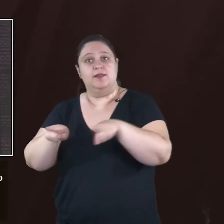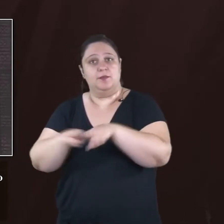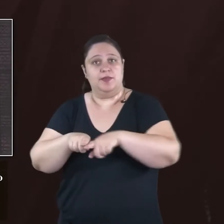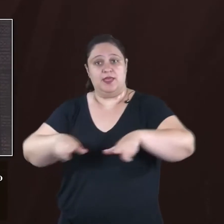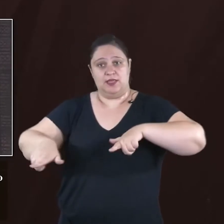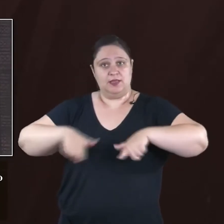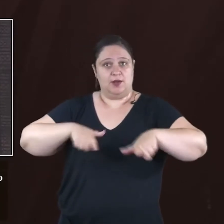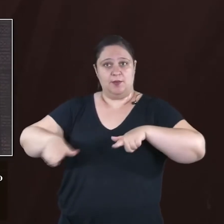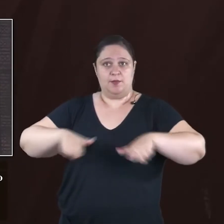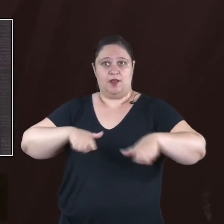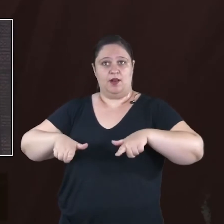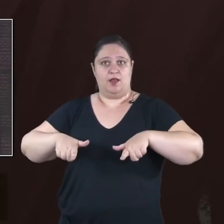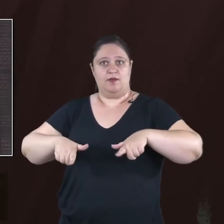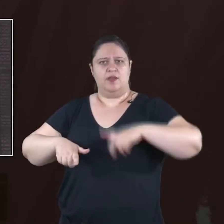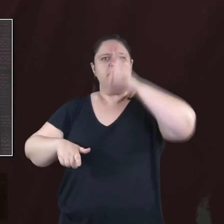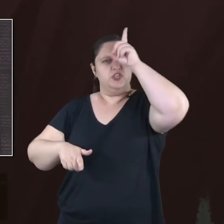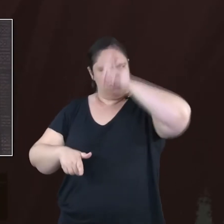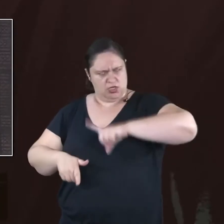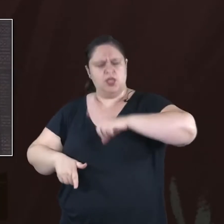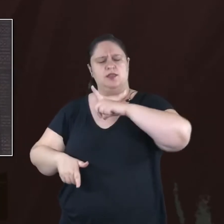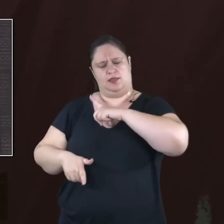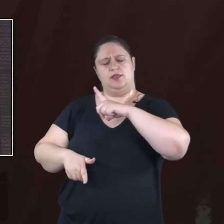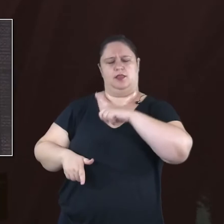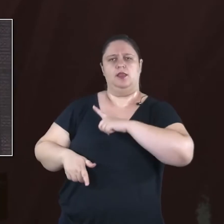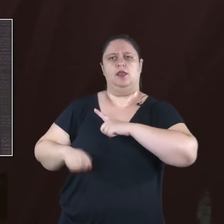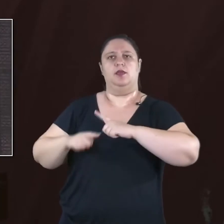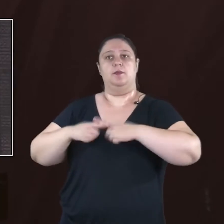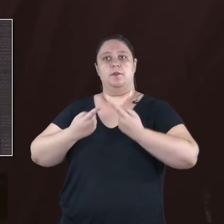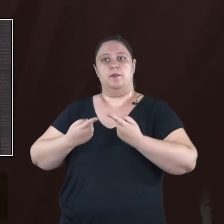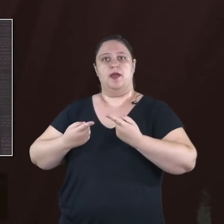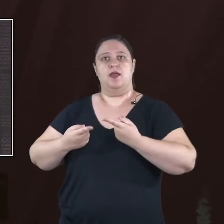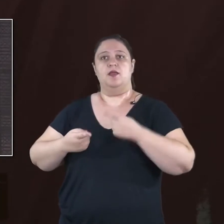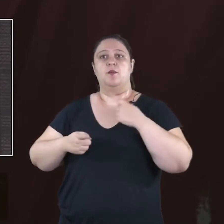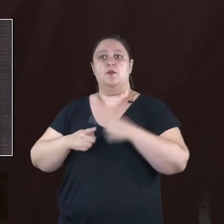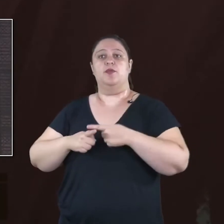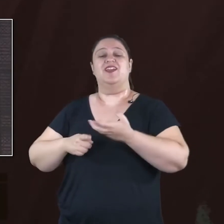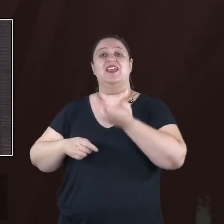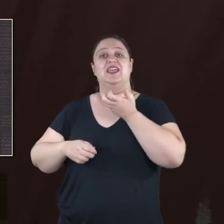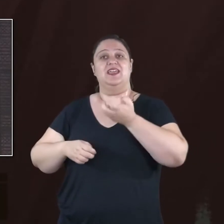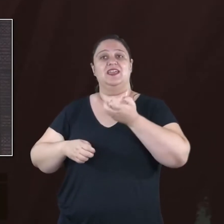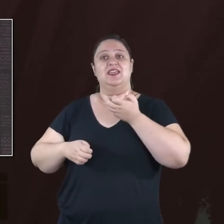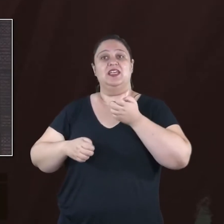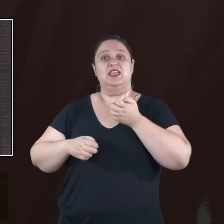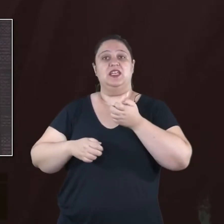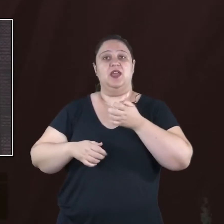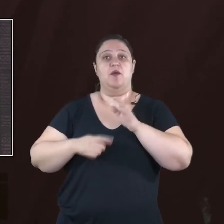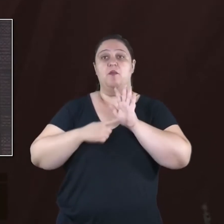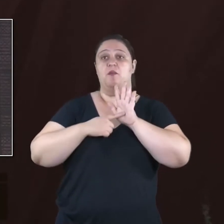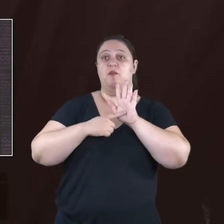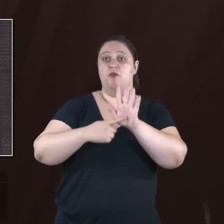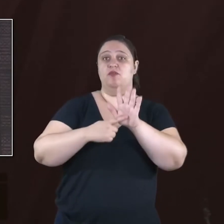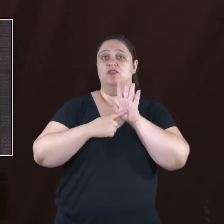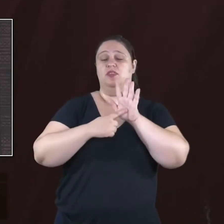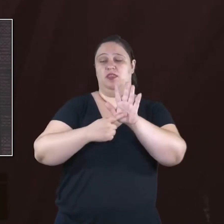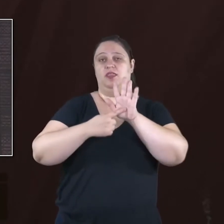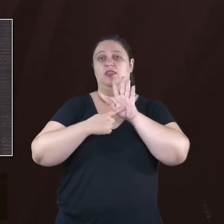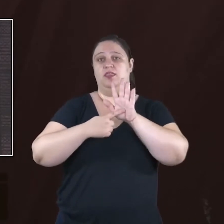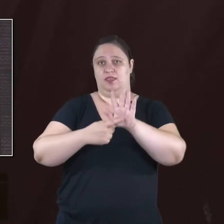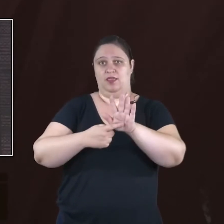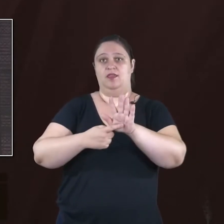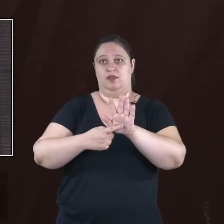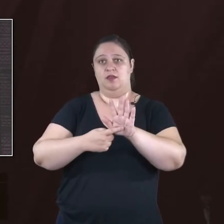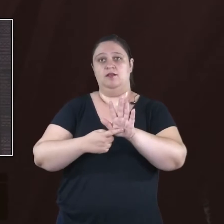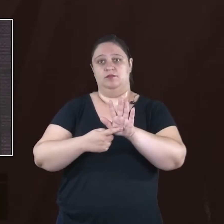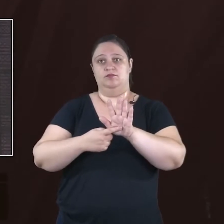não tivéssemos esse direito, mas por termos em vista oferecer-vos exemplo em nós mesmos